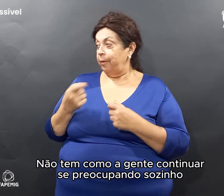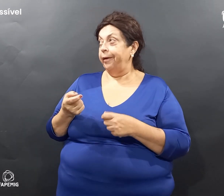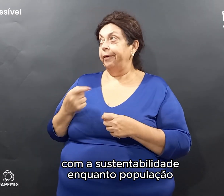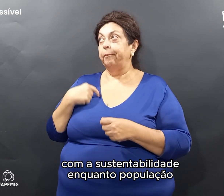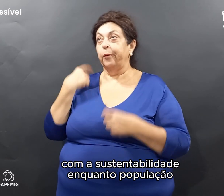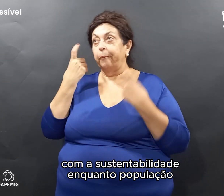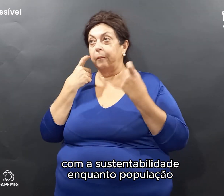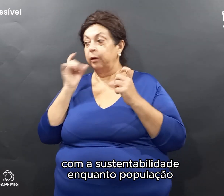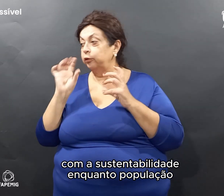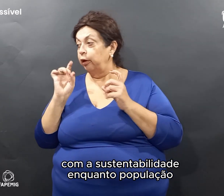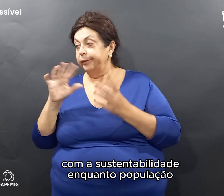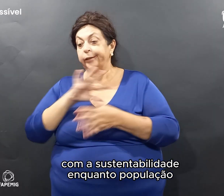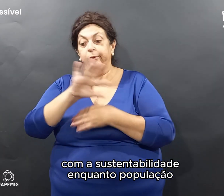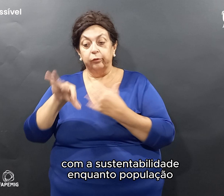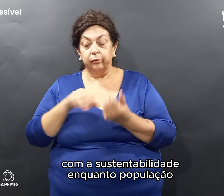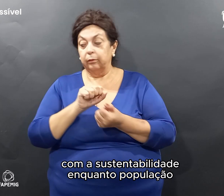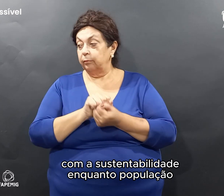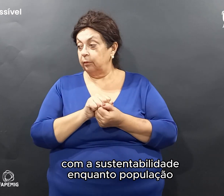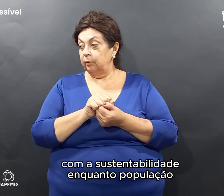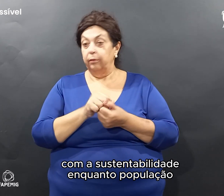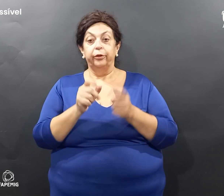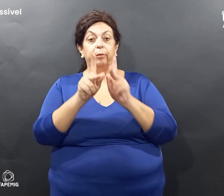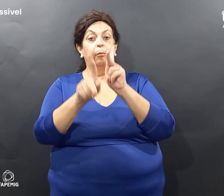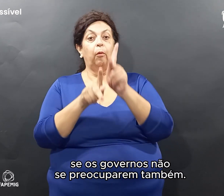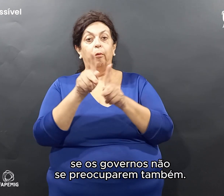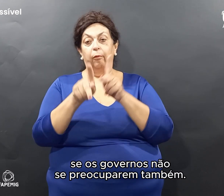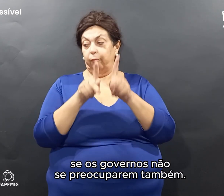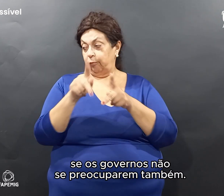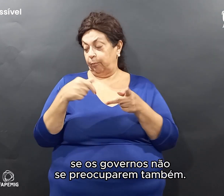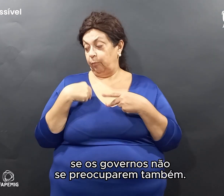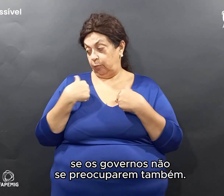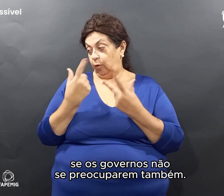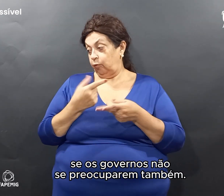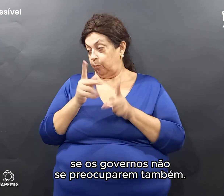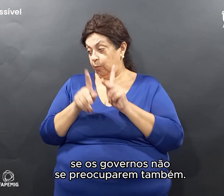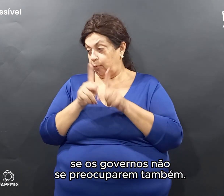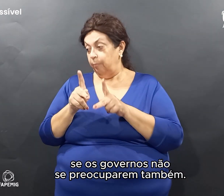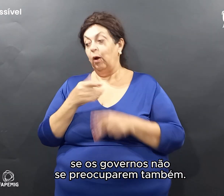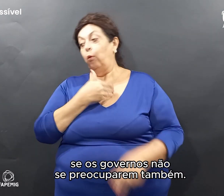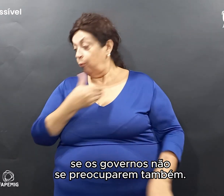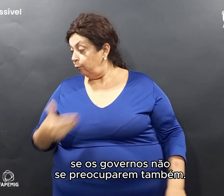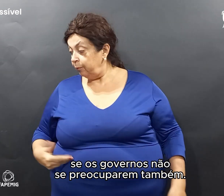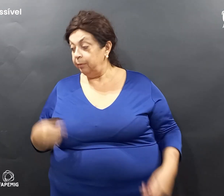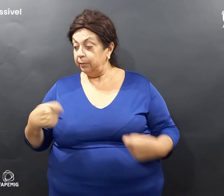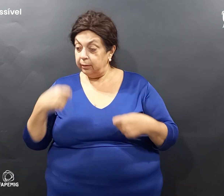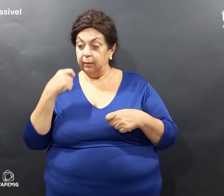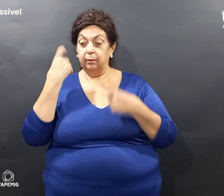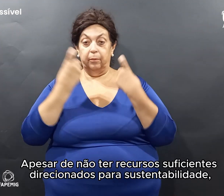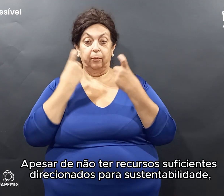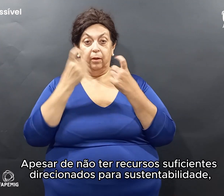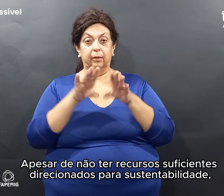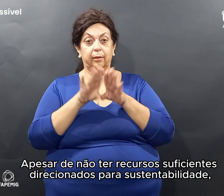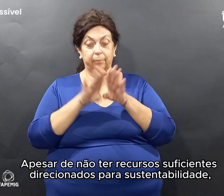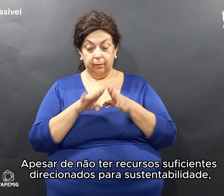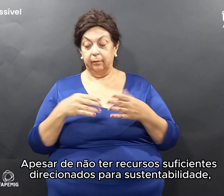com a sustentabilidade, enquanto população, se os governos não se preocuparem também. Apesar de não ter